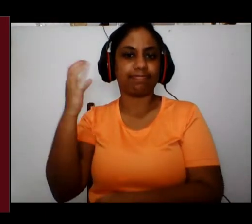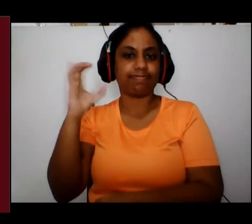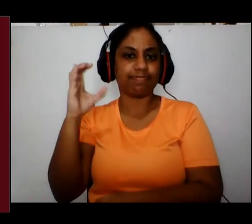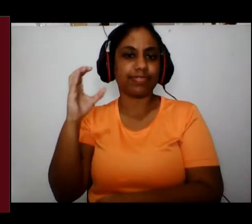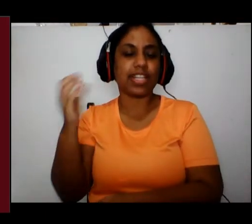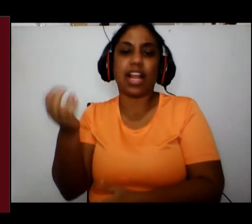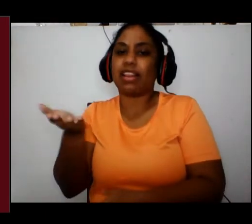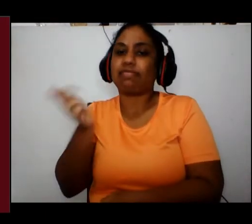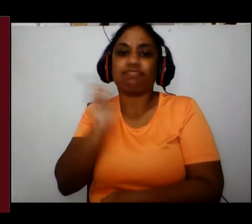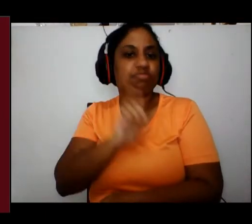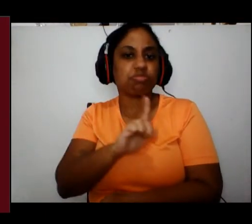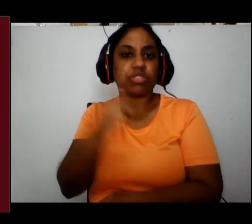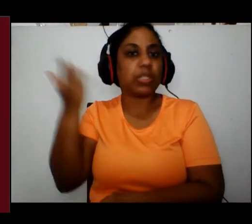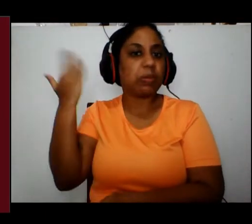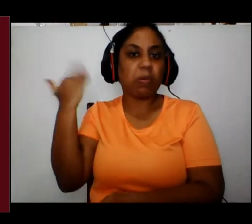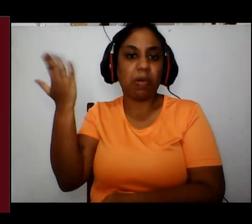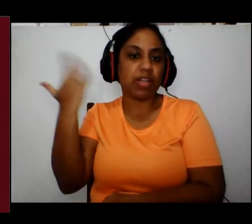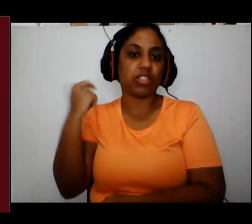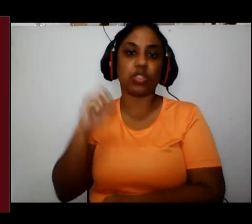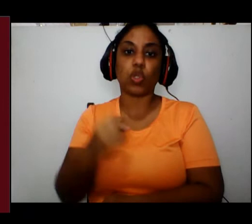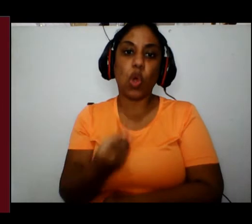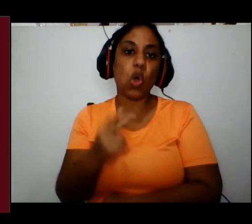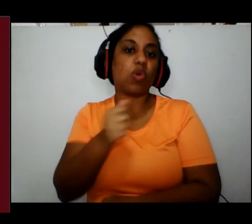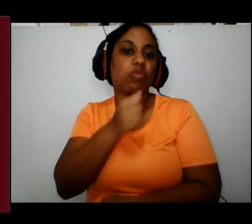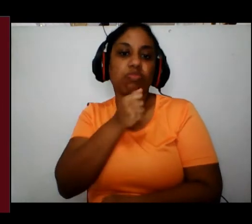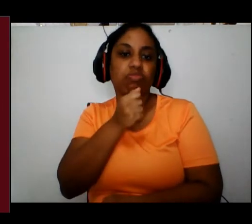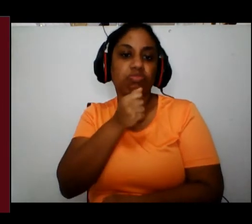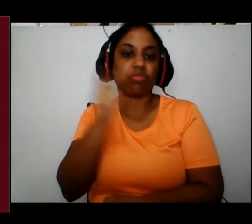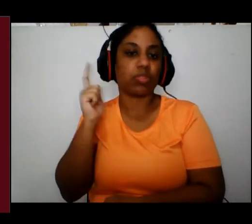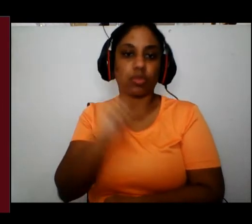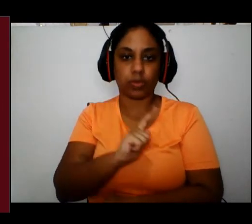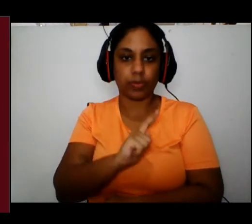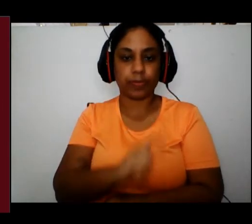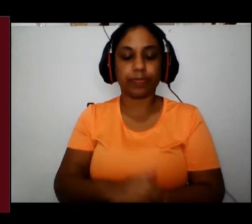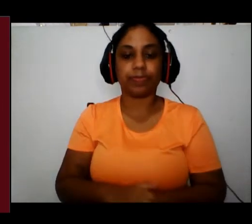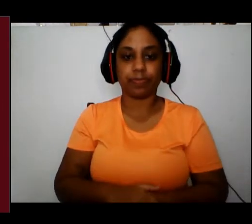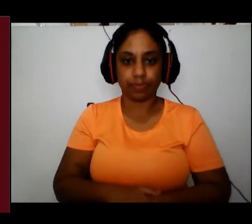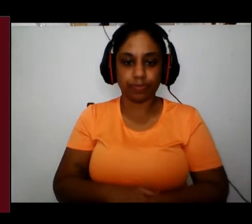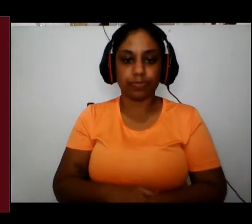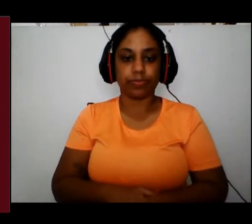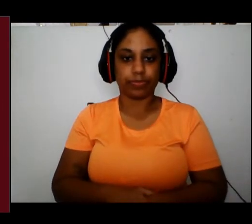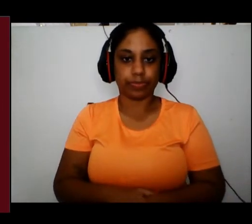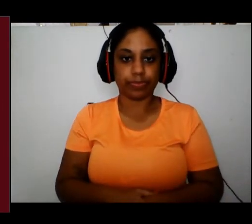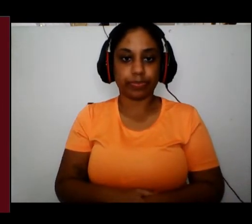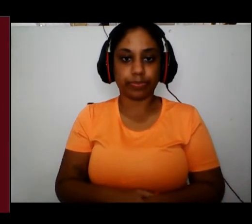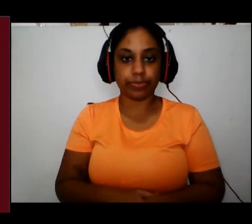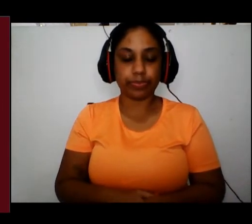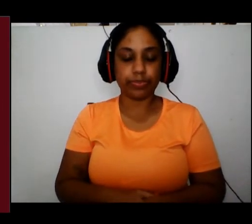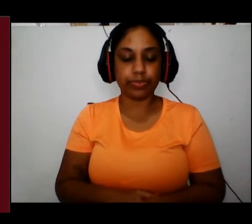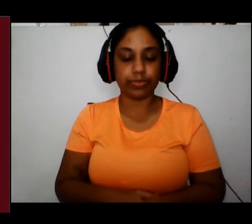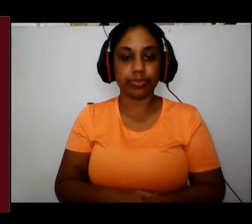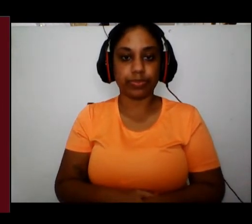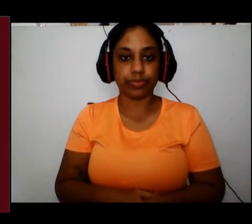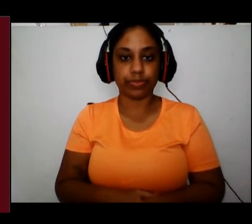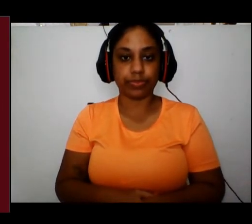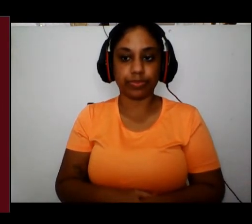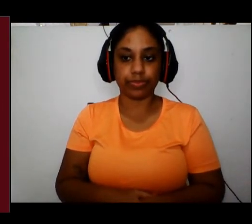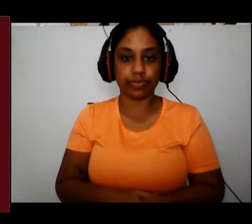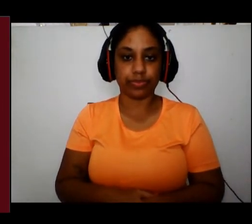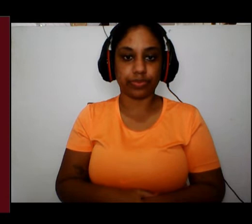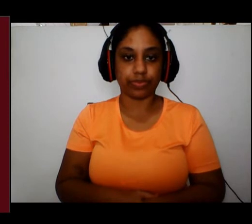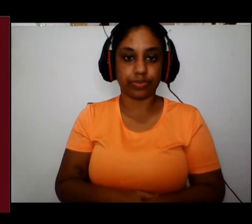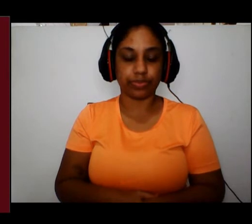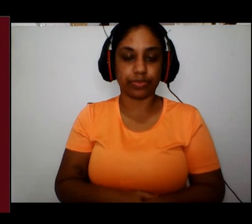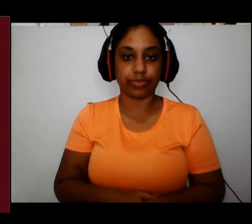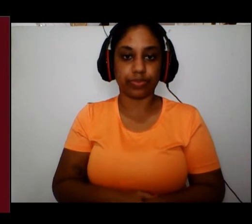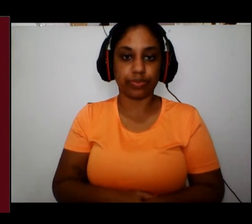não explica, que tenta explicar alguma coisa que não se tem uma explicação científica, que a ciência não estudou